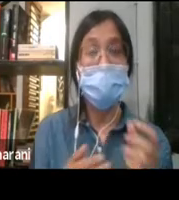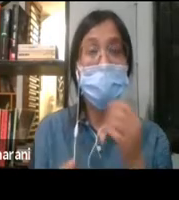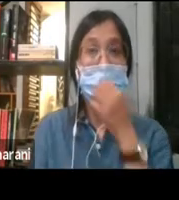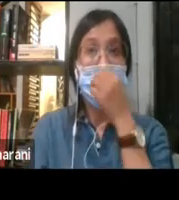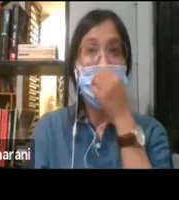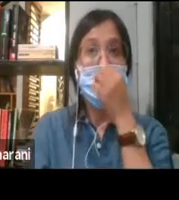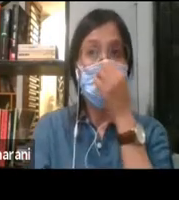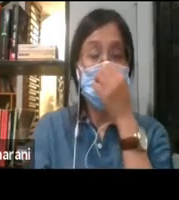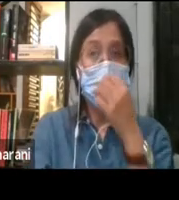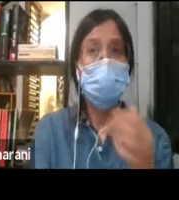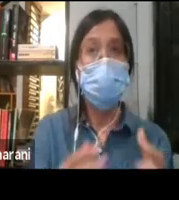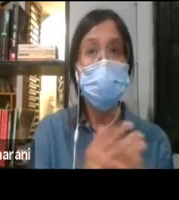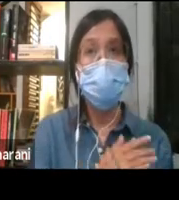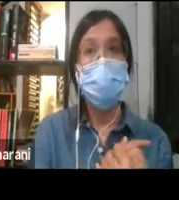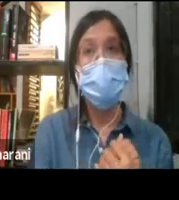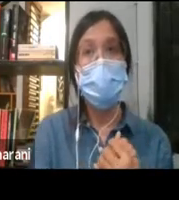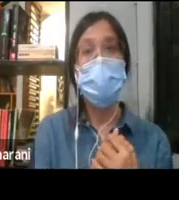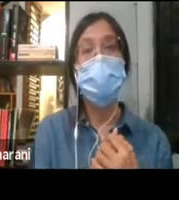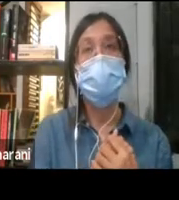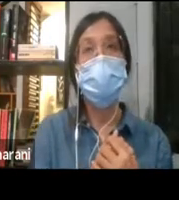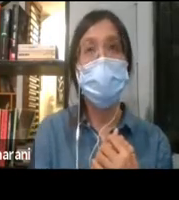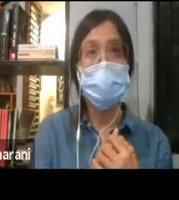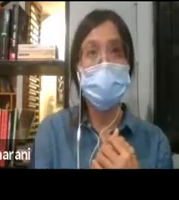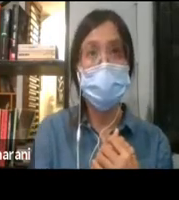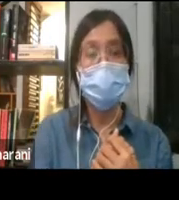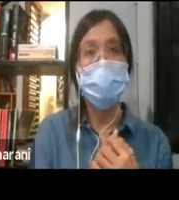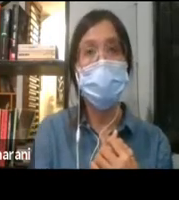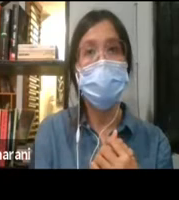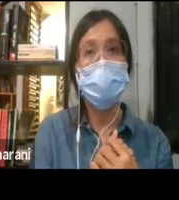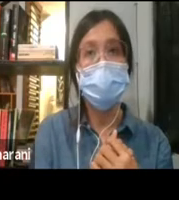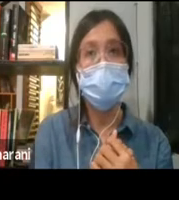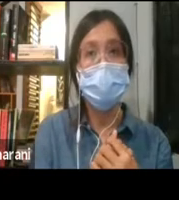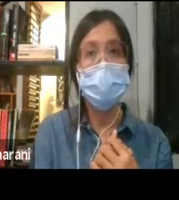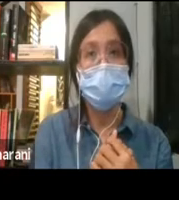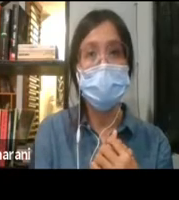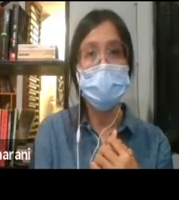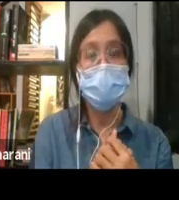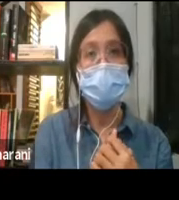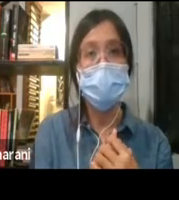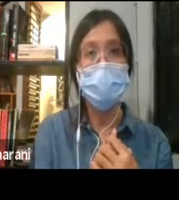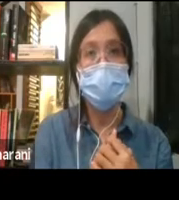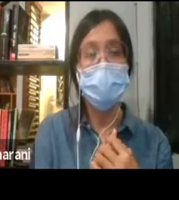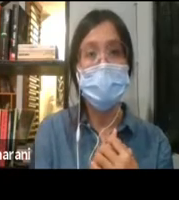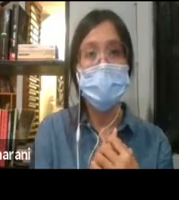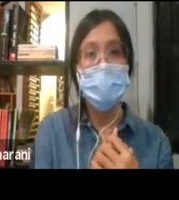kira itu juga klise ya, kalau kemudian menggunakan